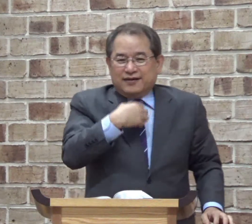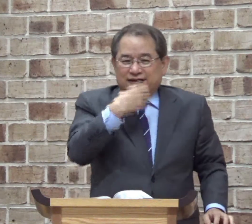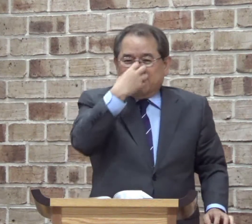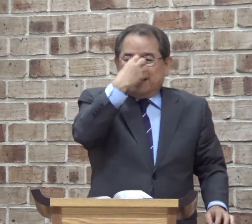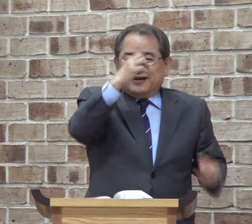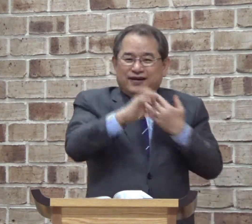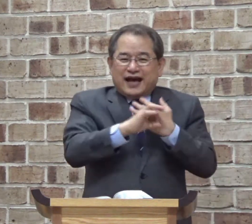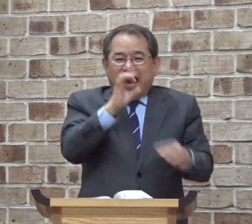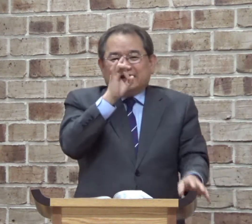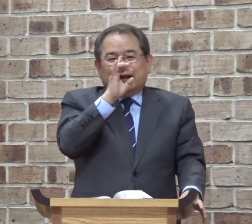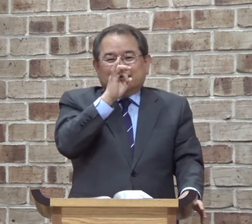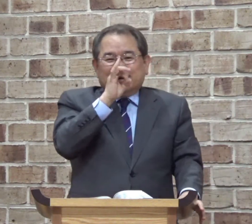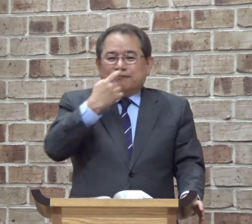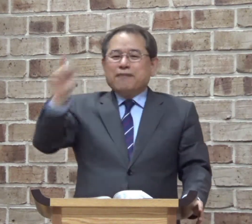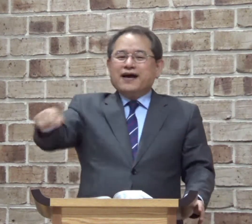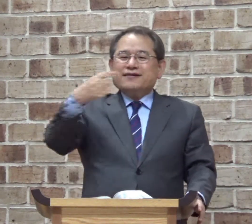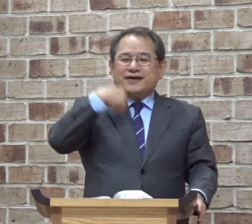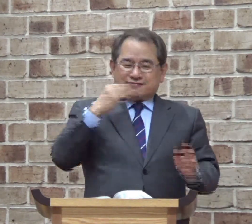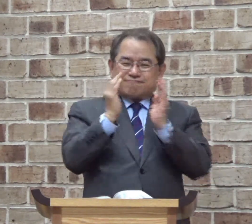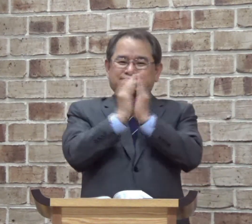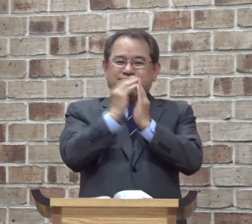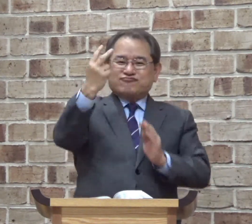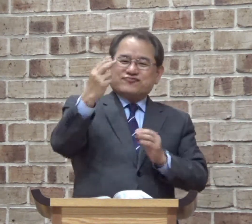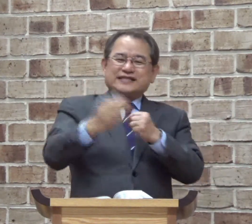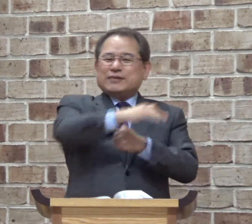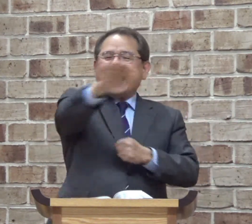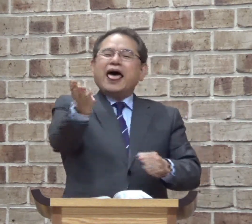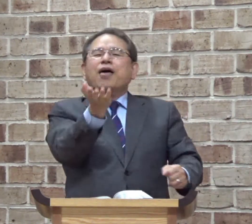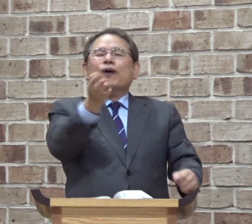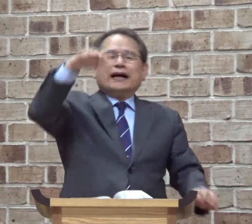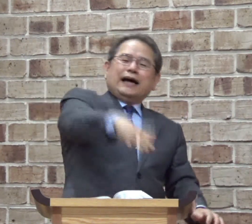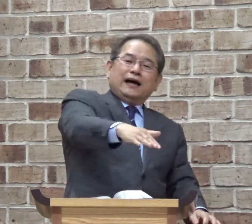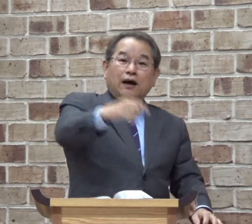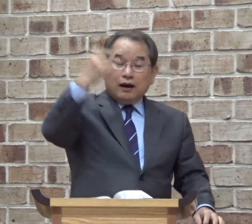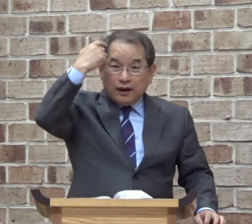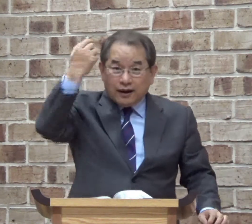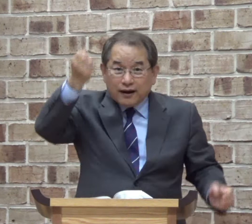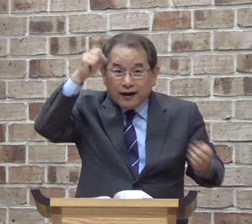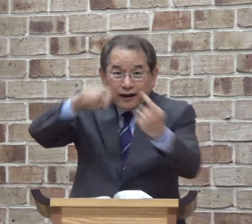그렇기 때문에 그부터 부하를 많이 괴롭히던 사람이었는데 그 교만이 꺾어졌다고 합니다.